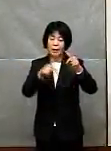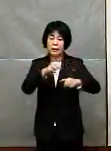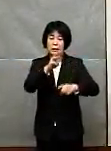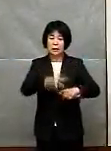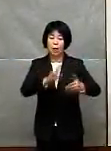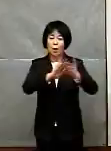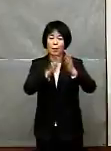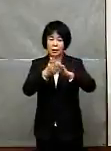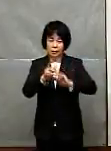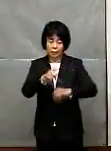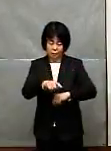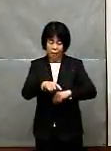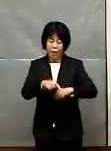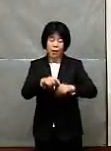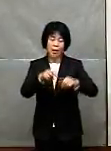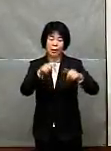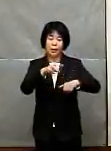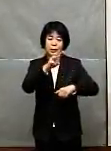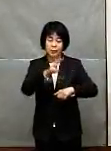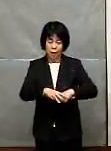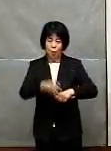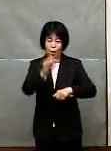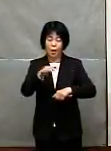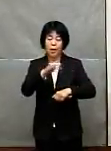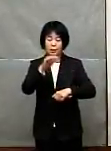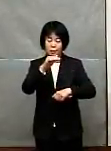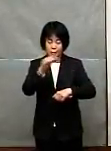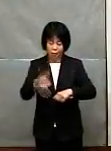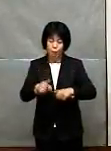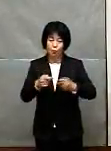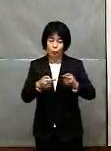で西川合山スノーシューパークが